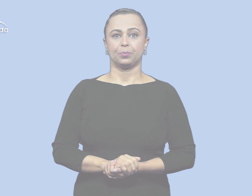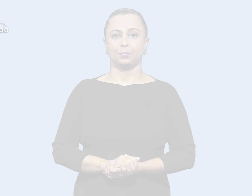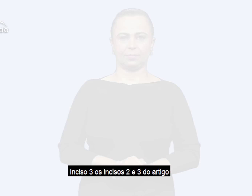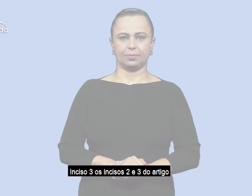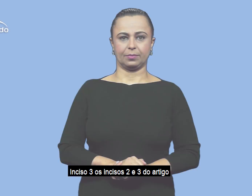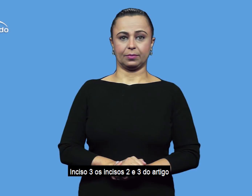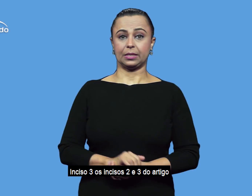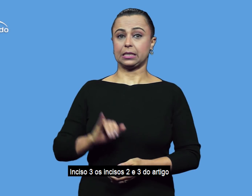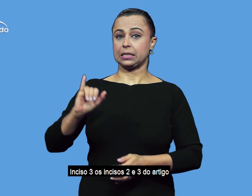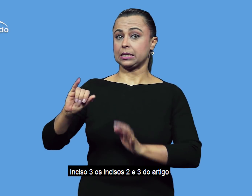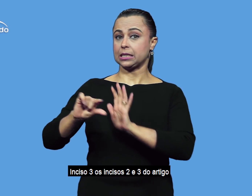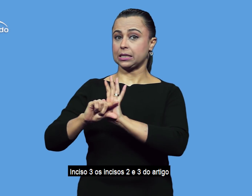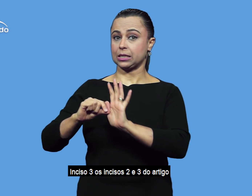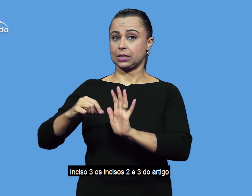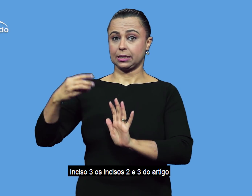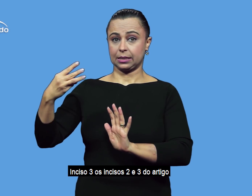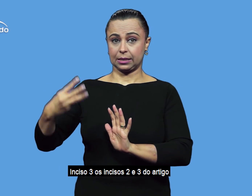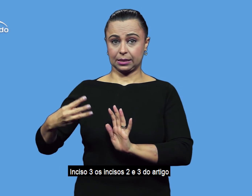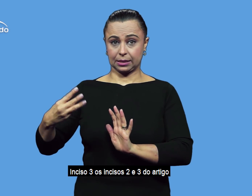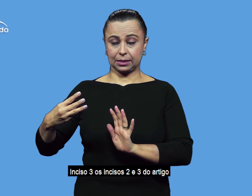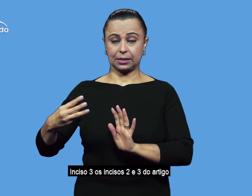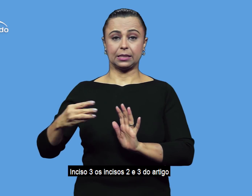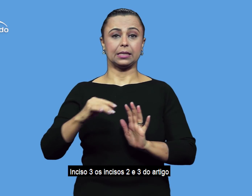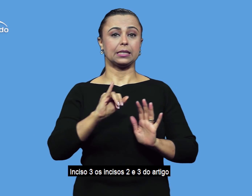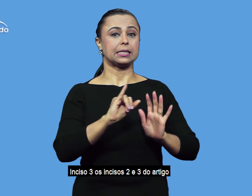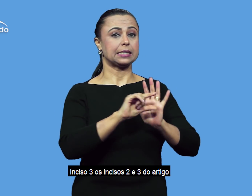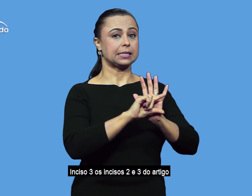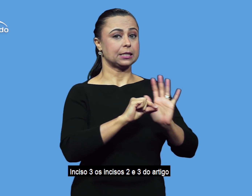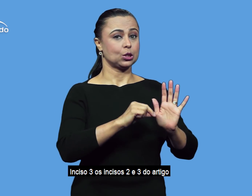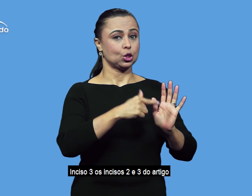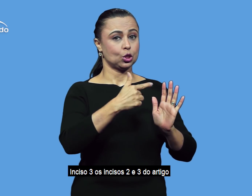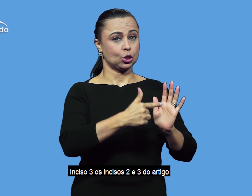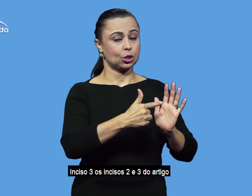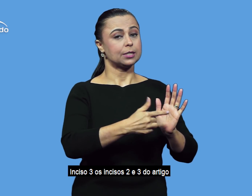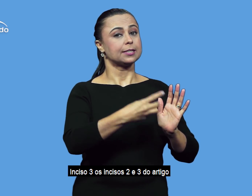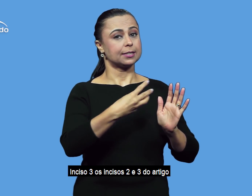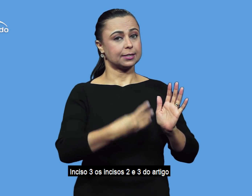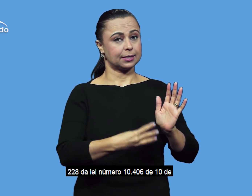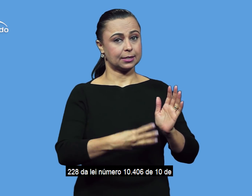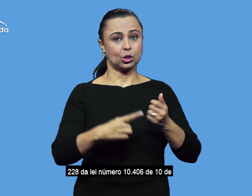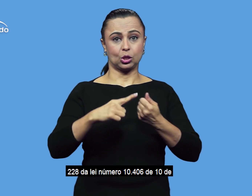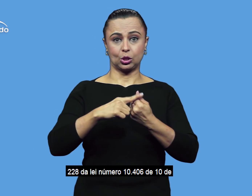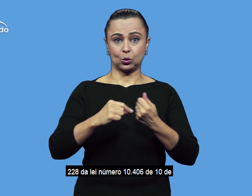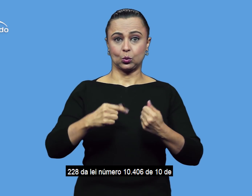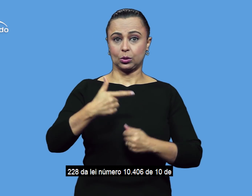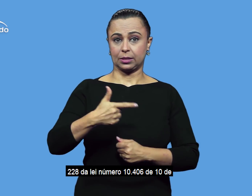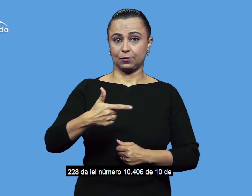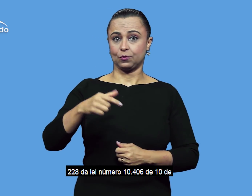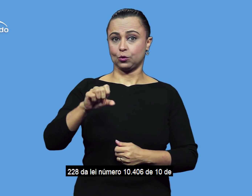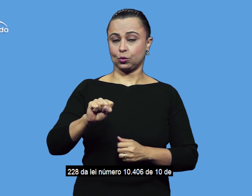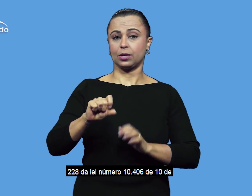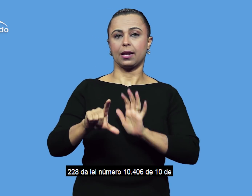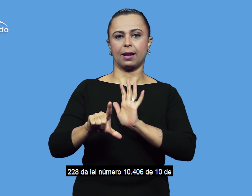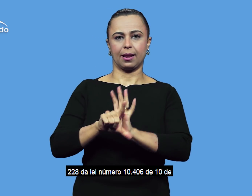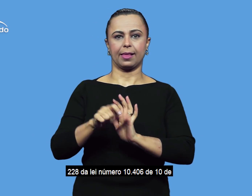o inciso 3 os incisos 2 e 3 do artigo 228 da lei número